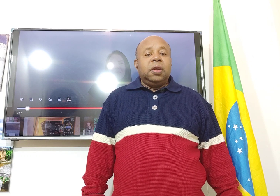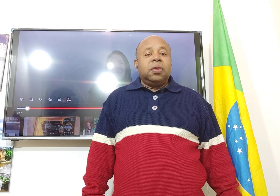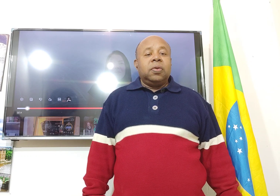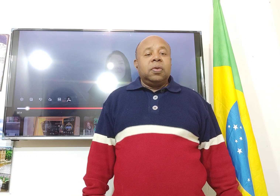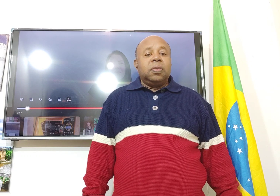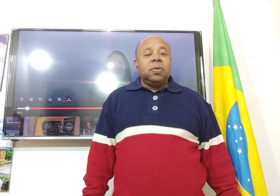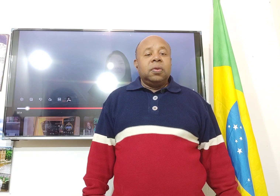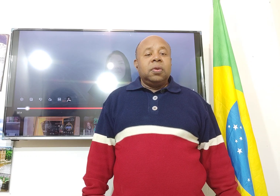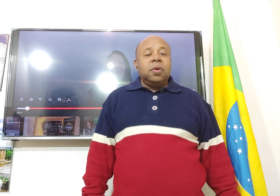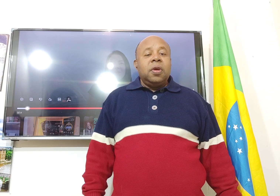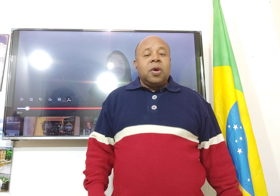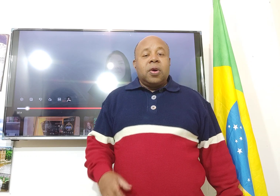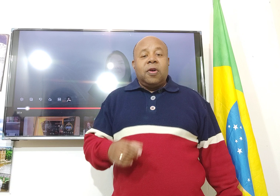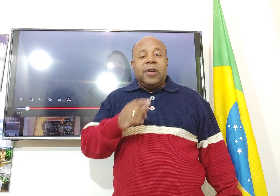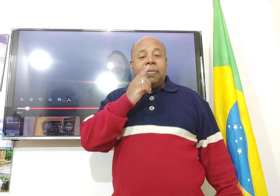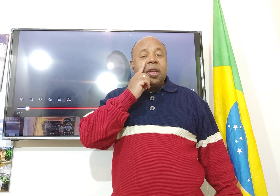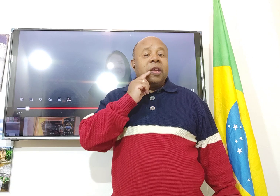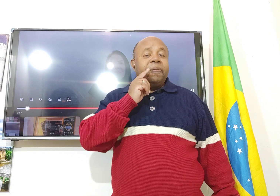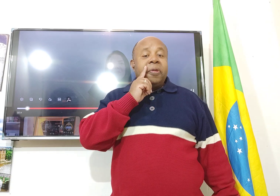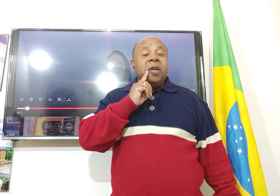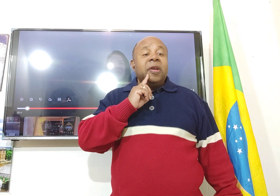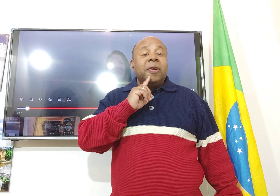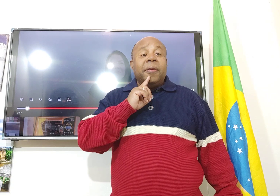Isso. Qual que é o verbo aqui?